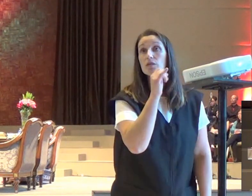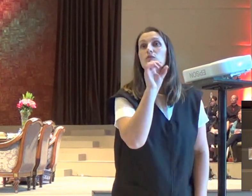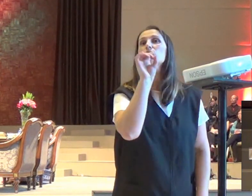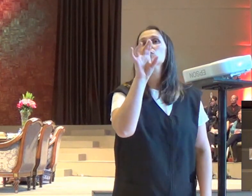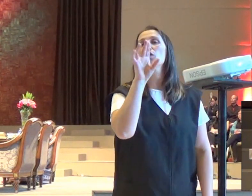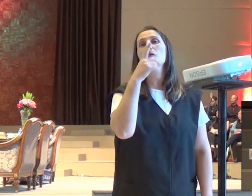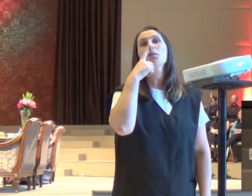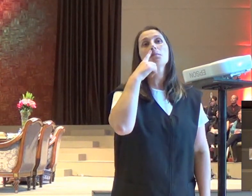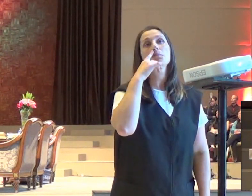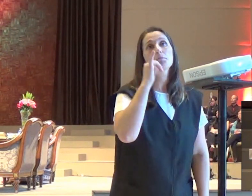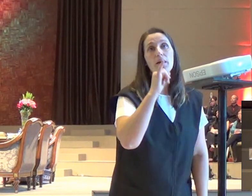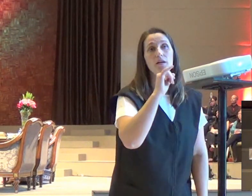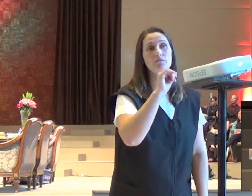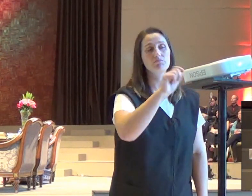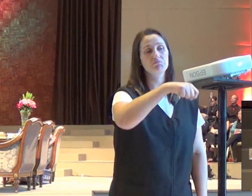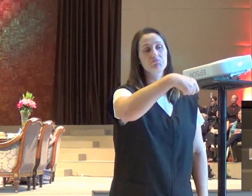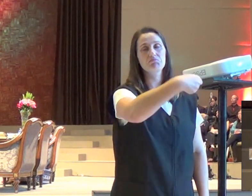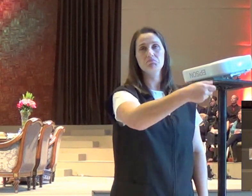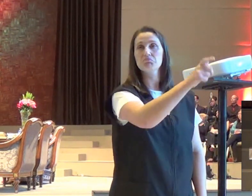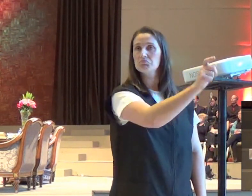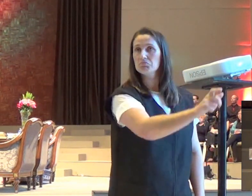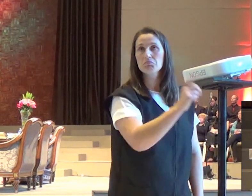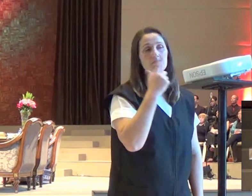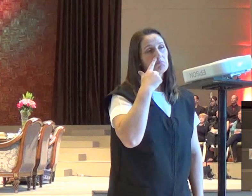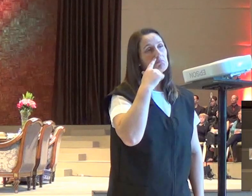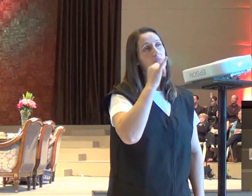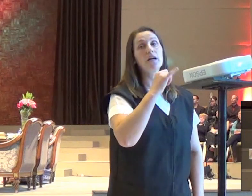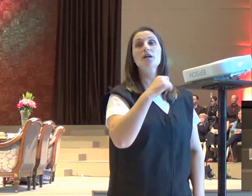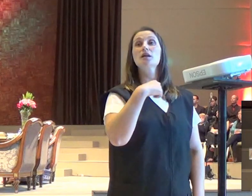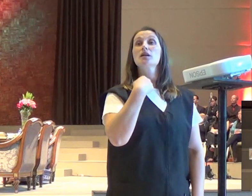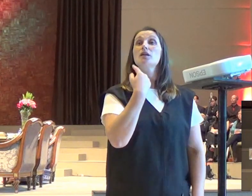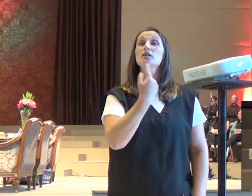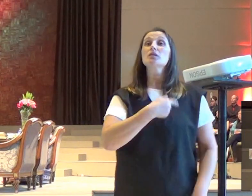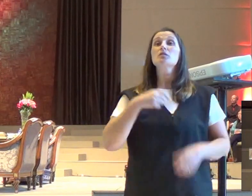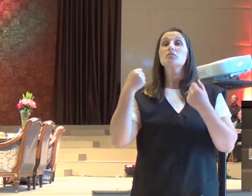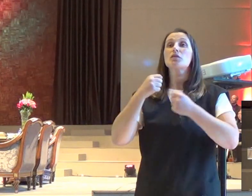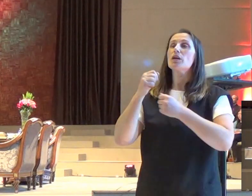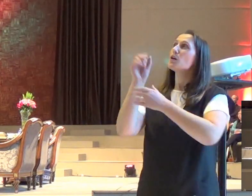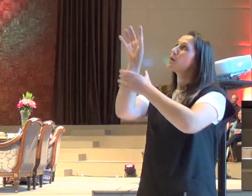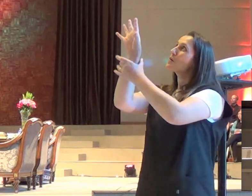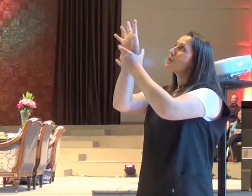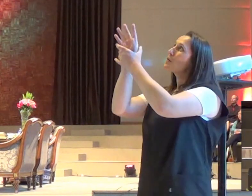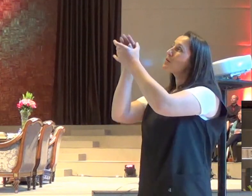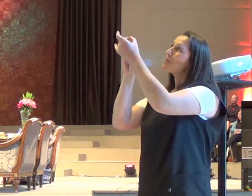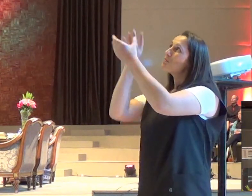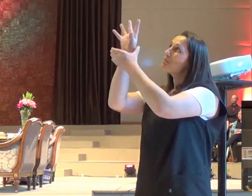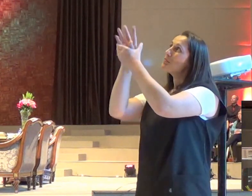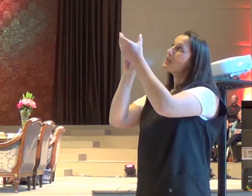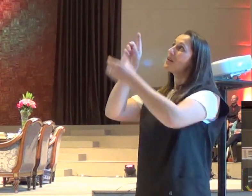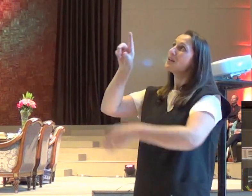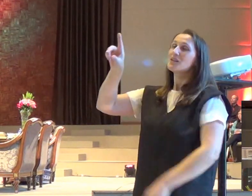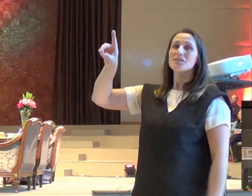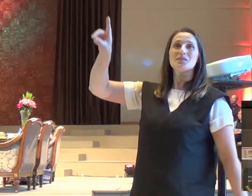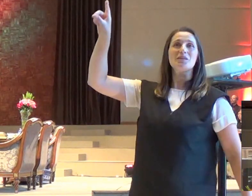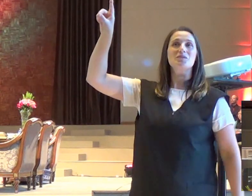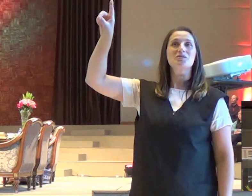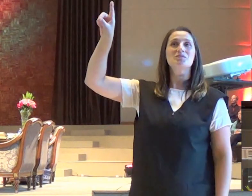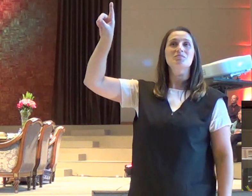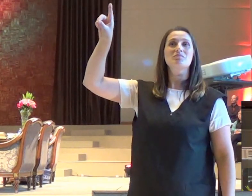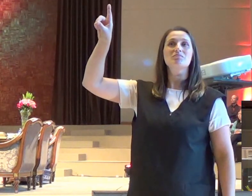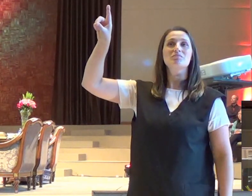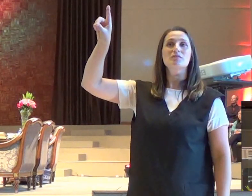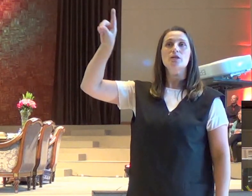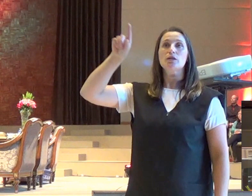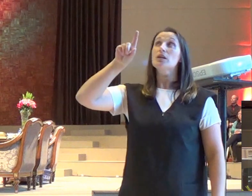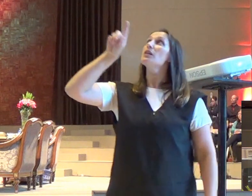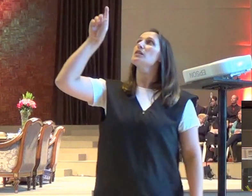verdade, a gente tem que copiar o Deus Todo-Poderoso, olha que coisa tremenda, Deus sabe que você